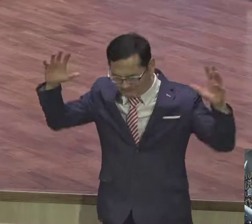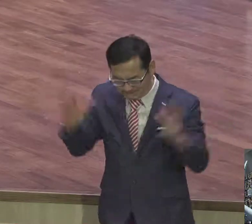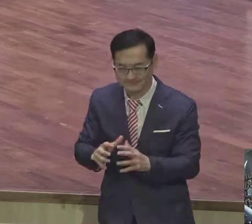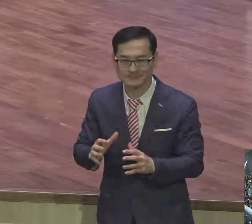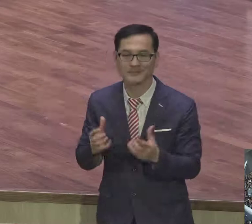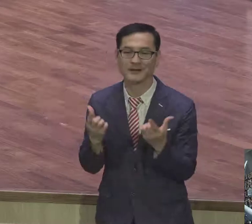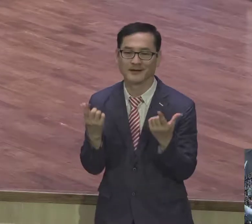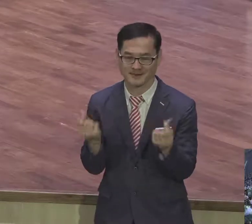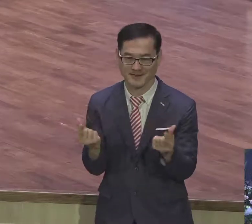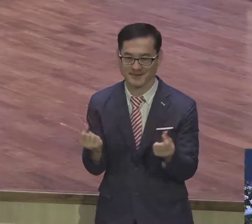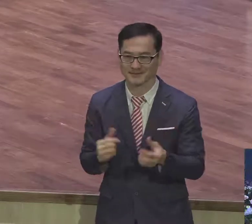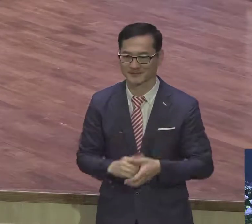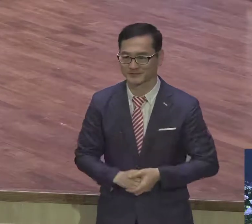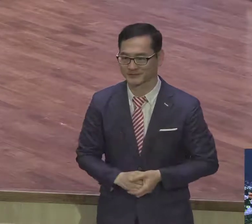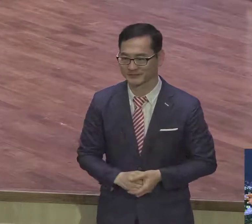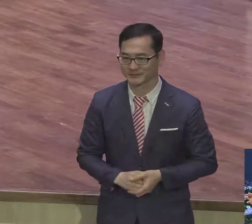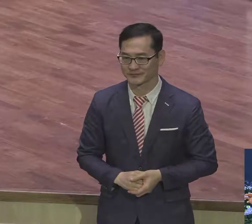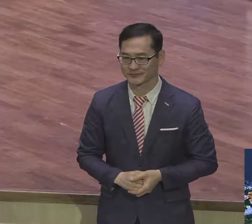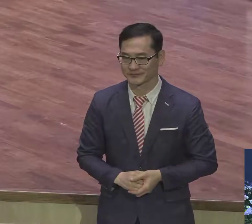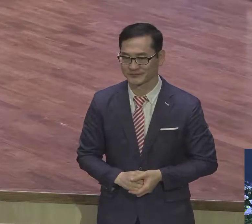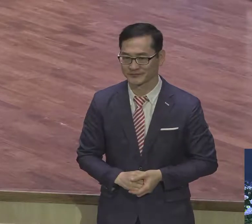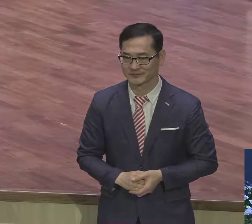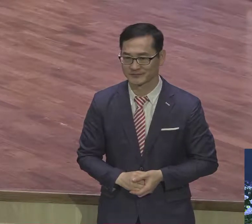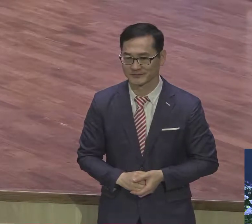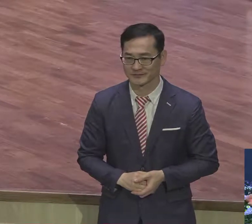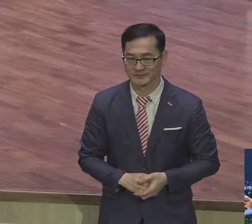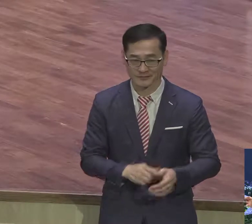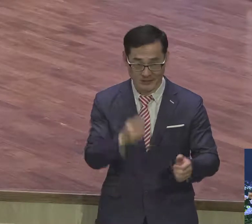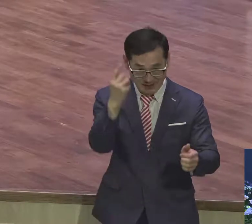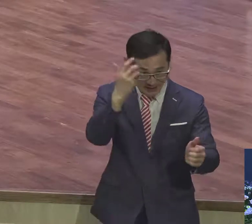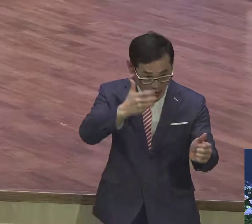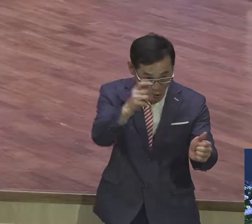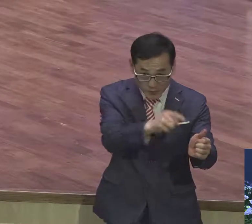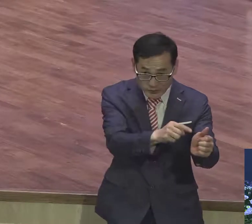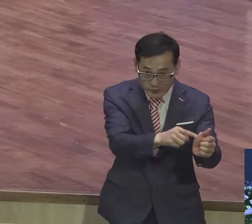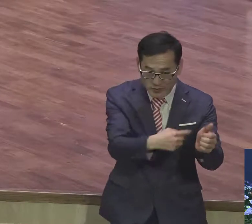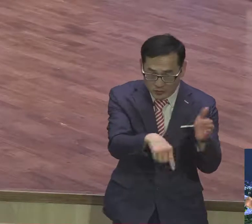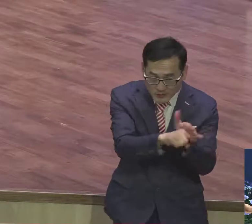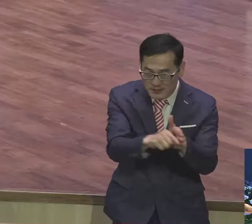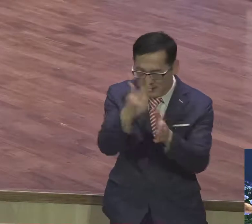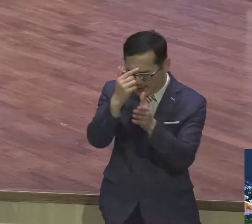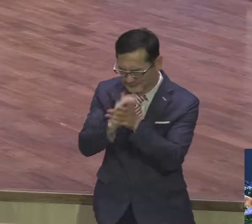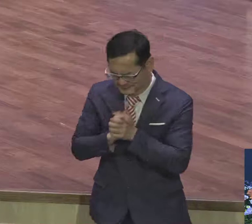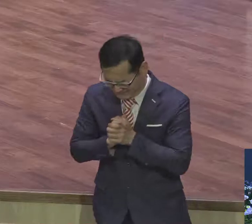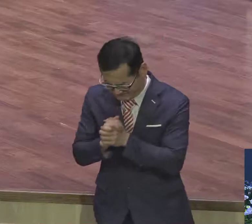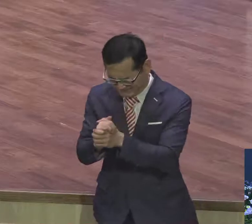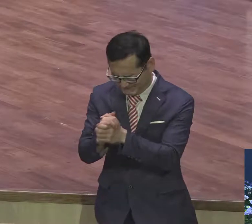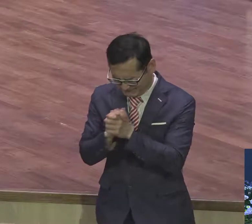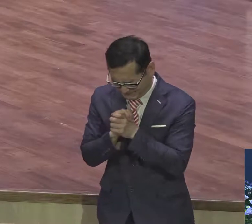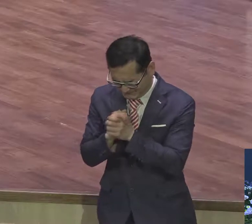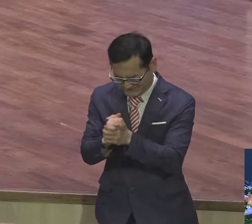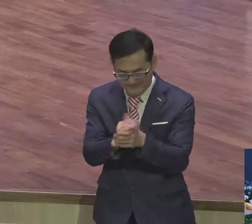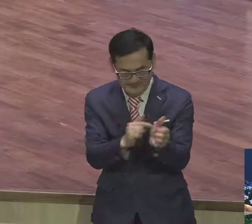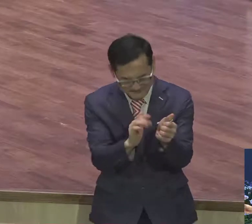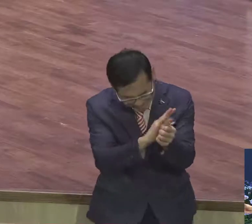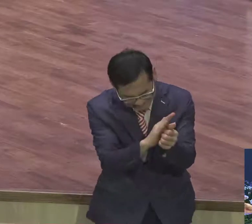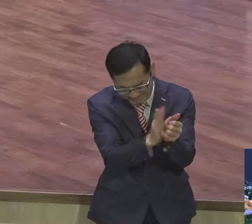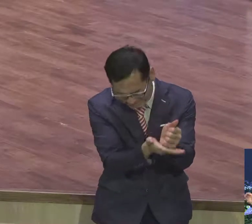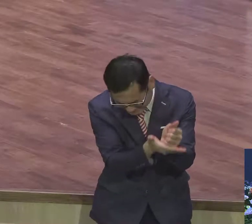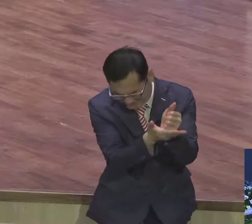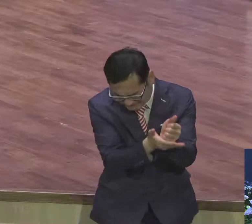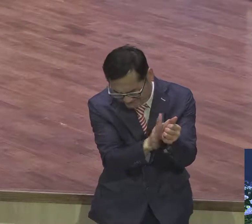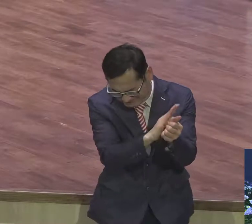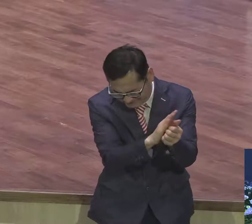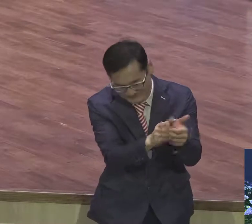한번 체험해 보세요. 여러분 한 영혼이 미지 않은 사람 그 사람을 위해서 기도하고 그 사람을 위해서 성기고 그 영혼을 살리기